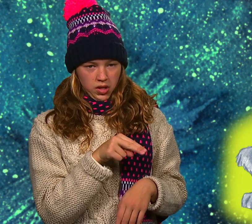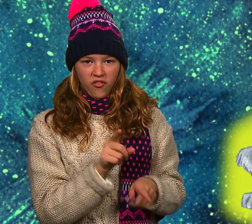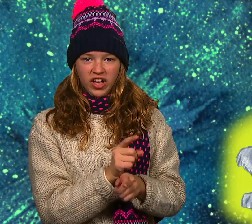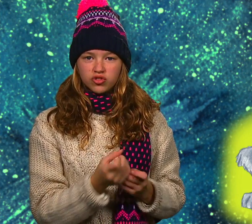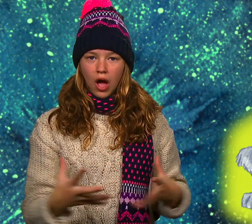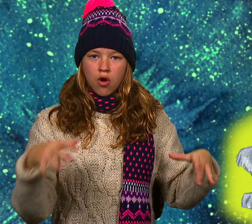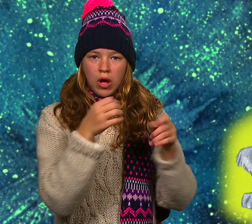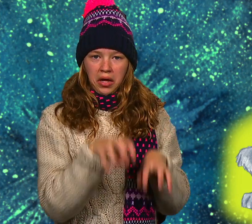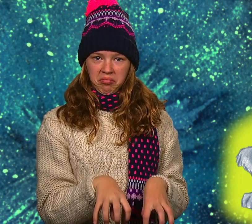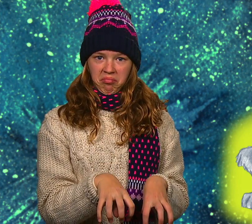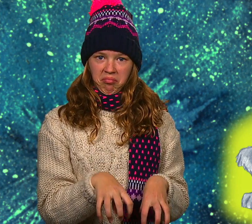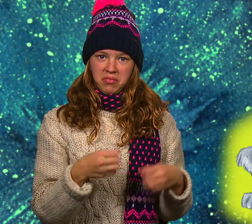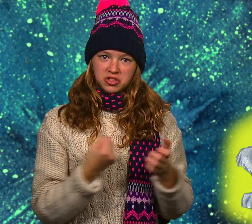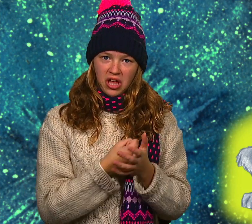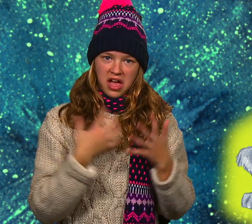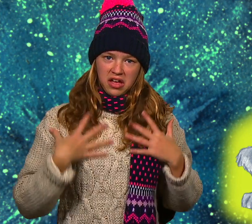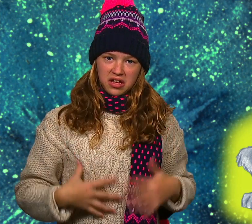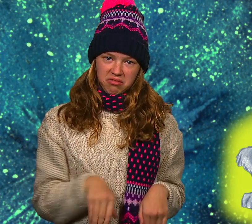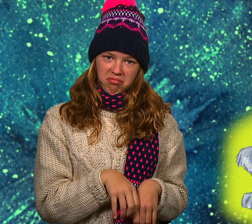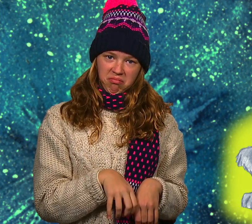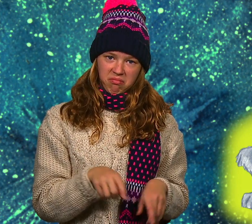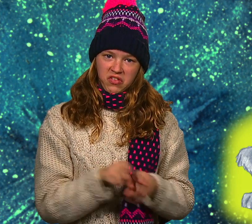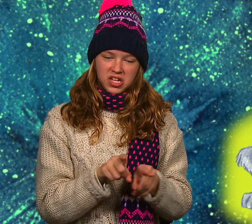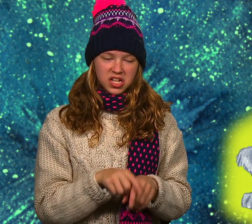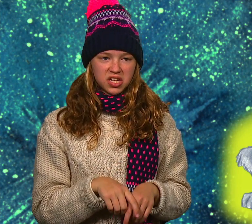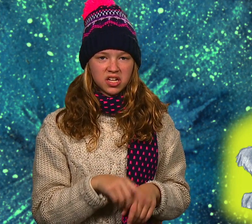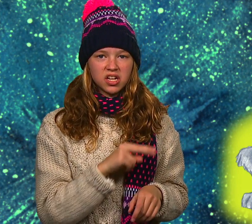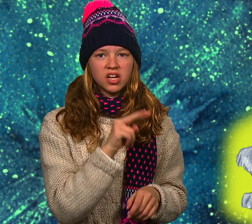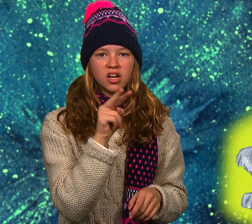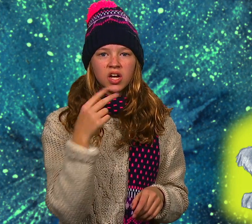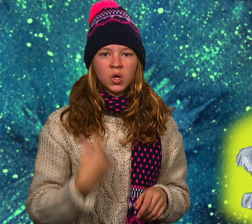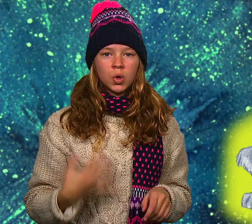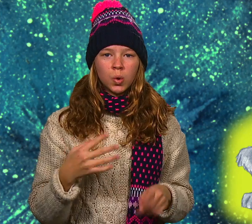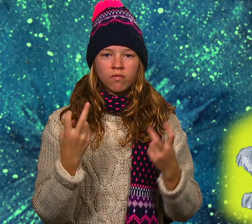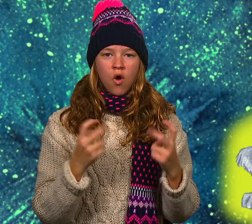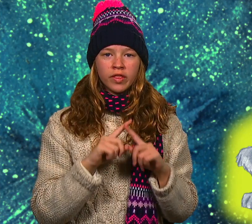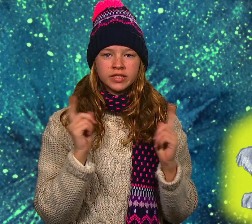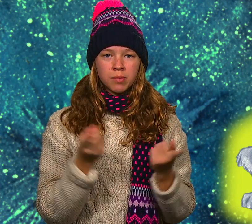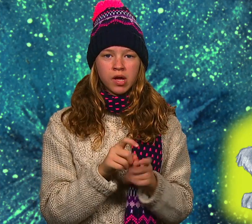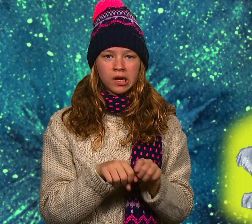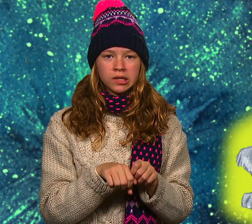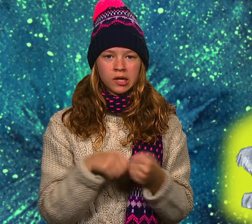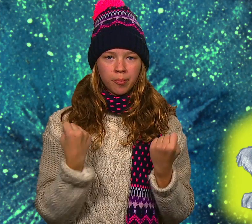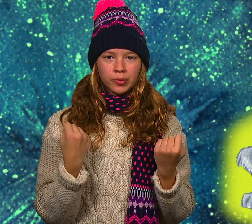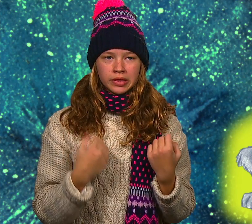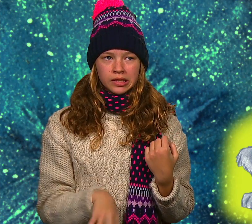Soja kommt zum Stillstand. Sie steht wie eine steinerne Statue da, die ist ganz erstarrt vor